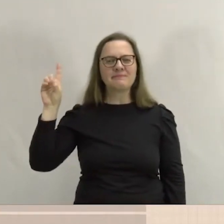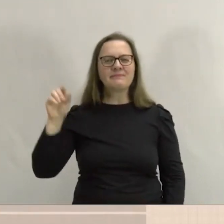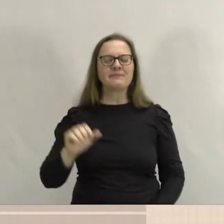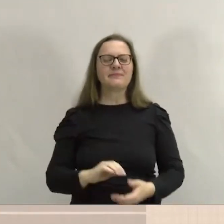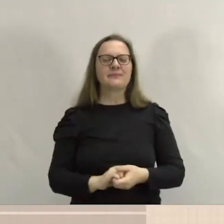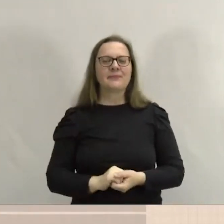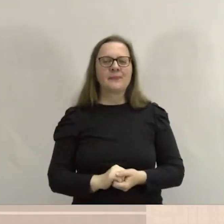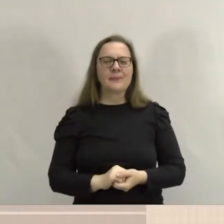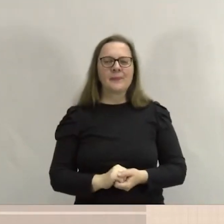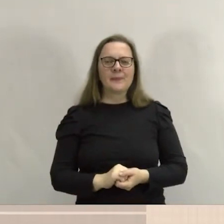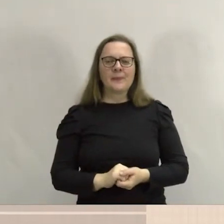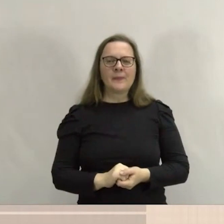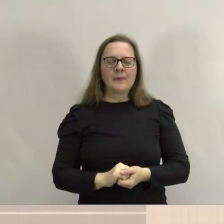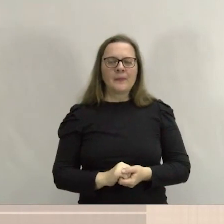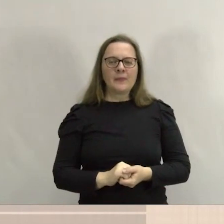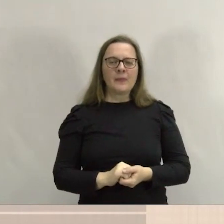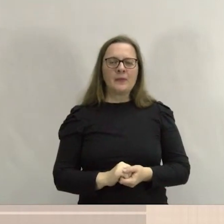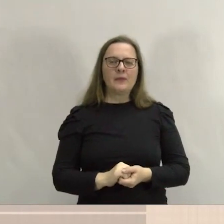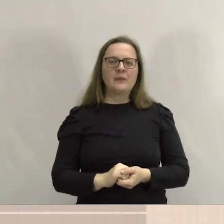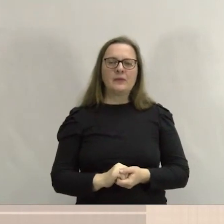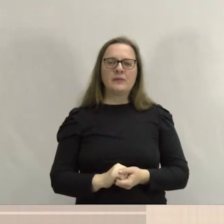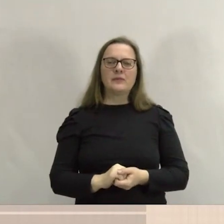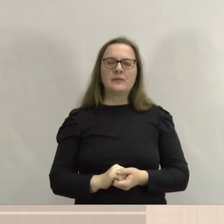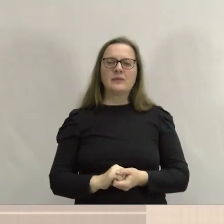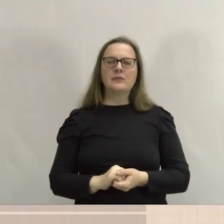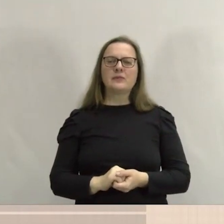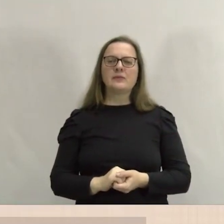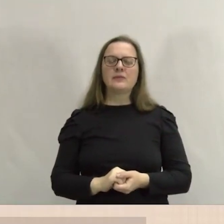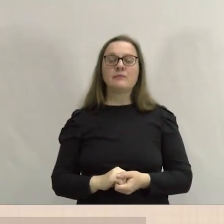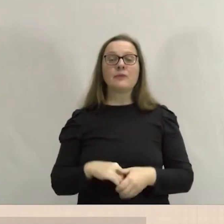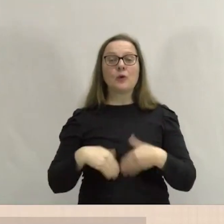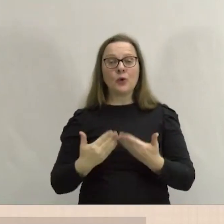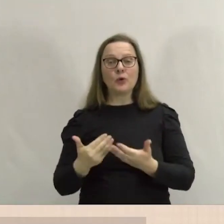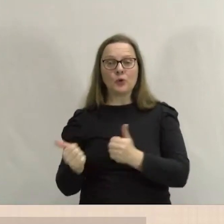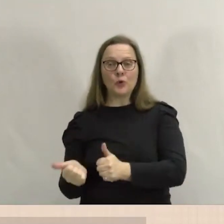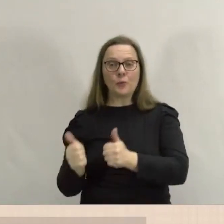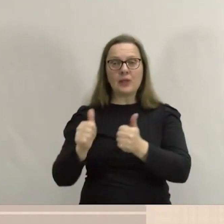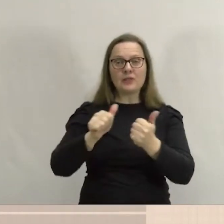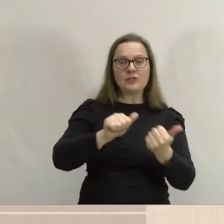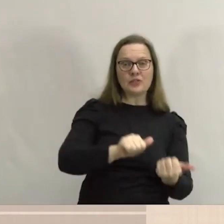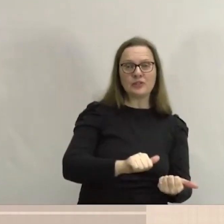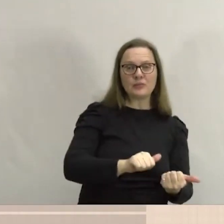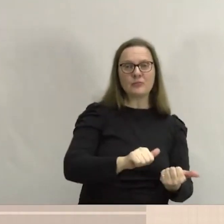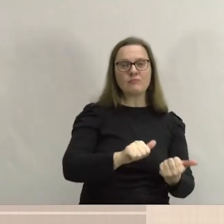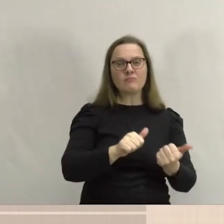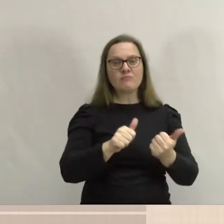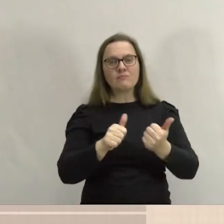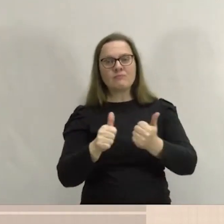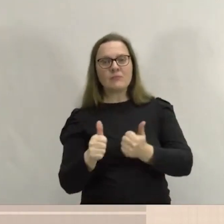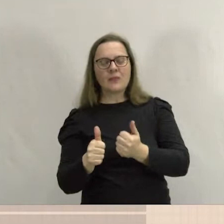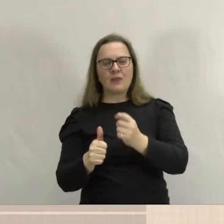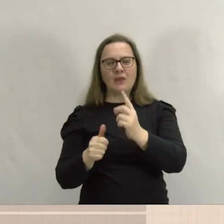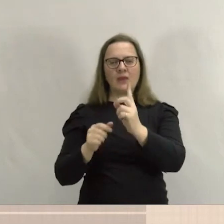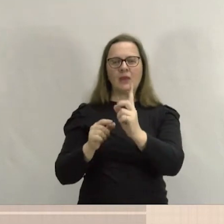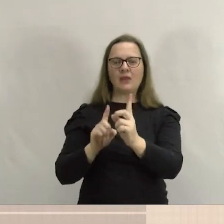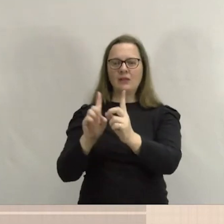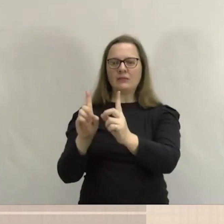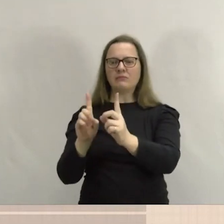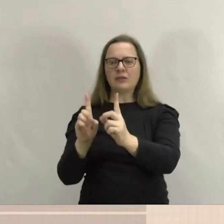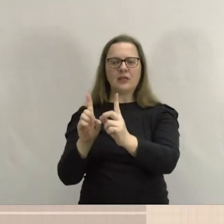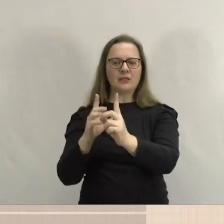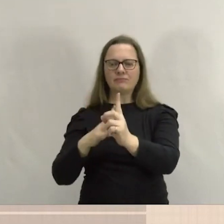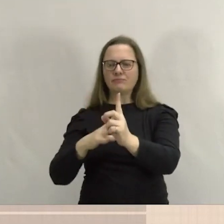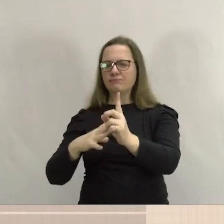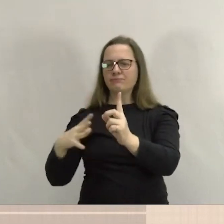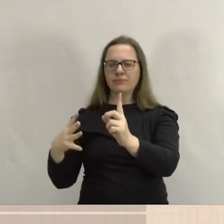E quando eles saíram da água, o Espírito do Senhor arrebatou Filipe, não vendo mais o eunuco, e este